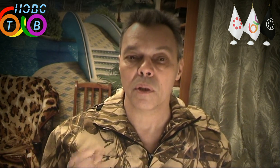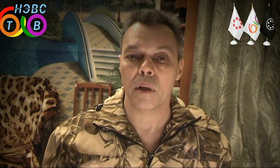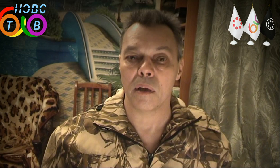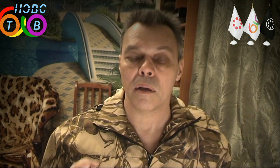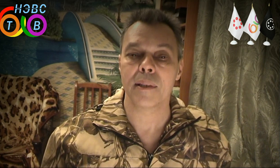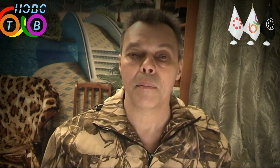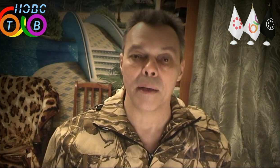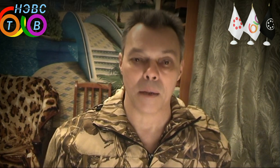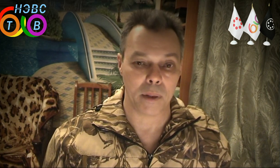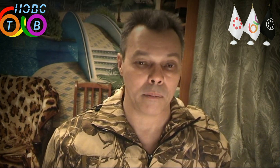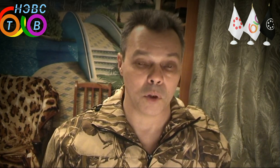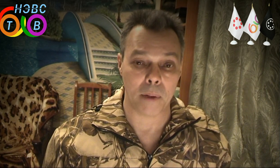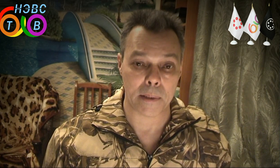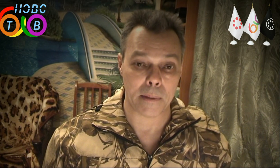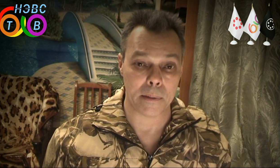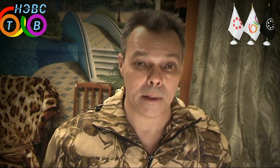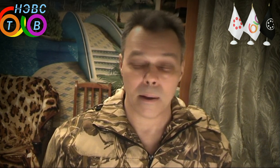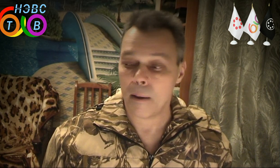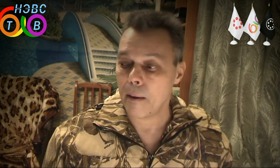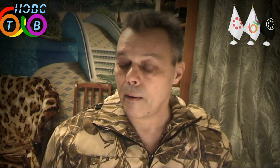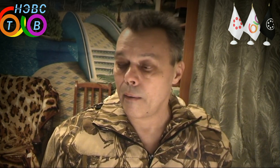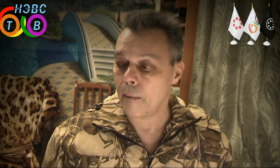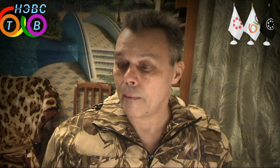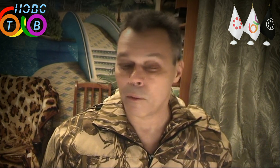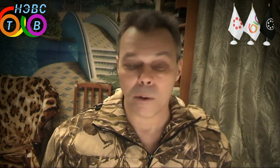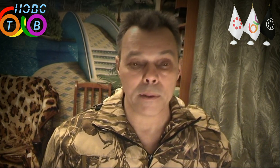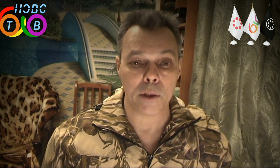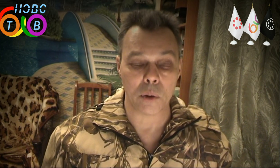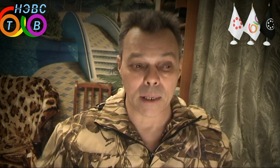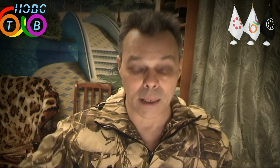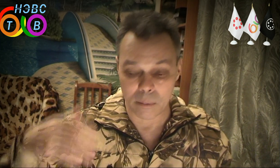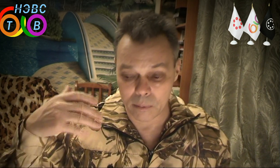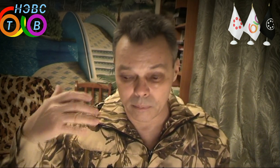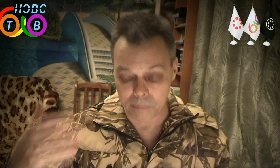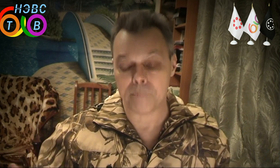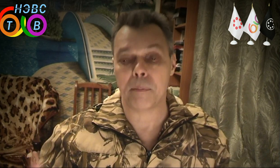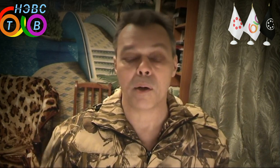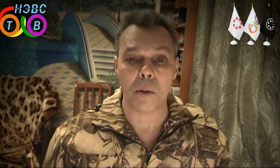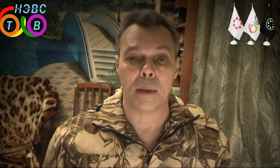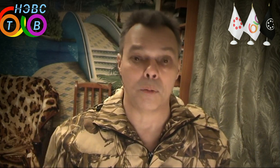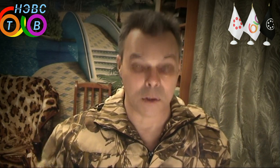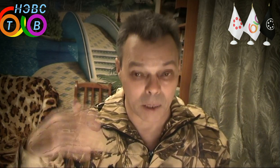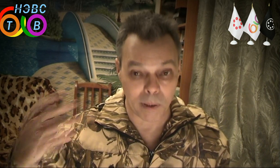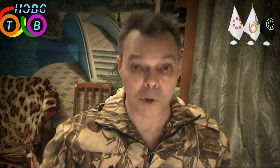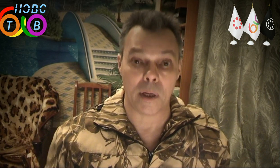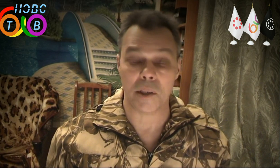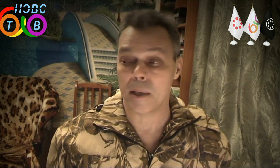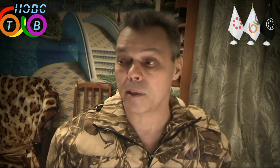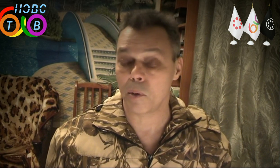природное озлобление может происходить. А другое дело, что когда природно, то есть как положено рождается ребенок,